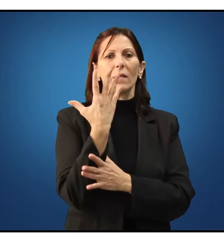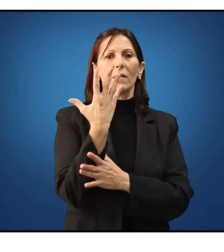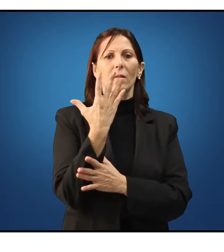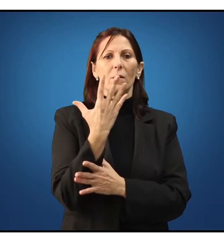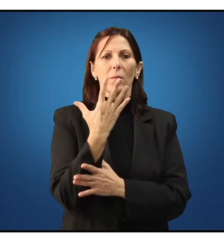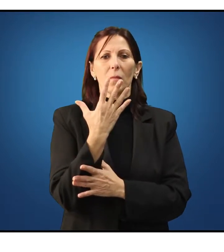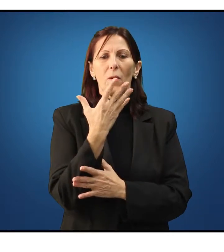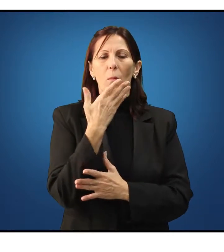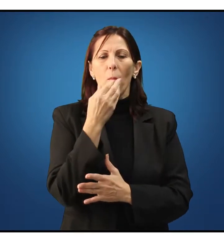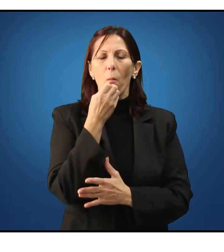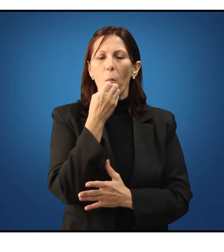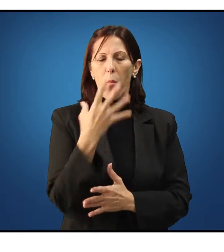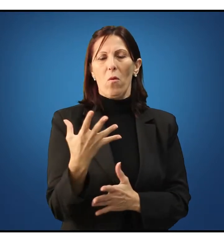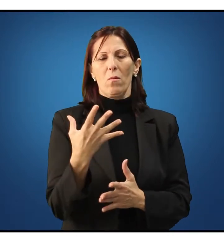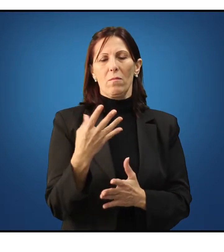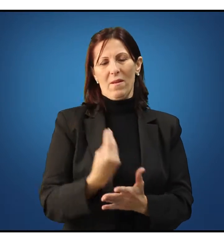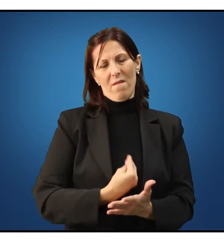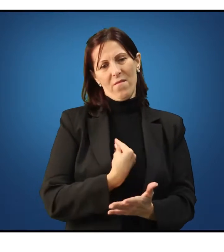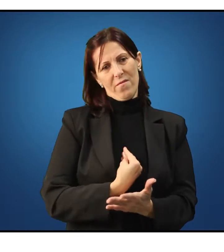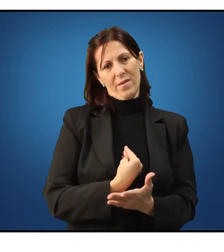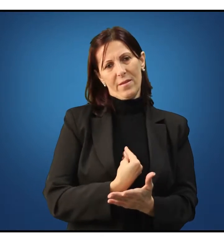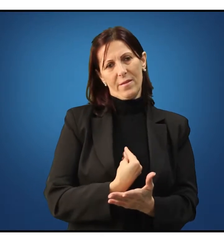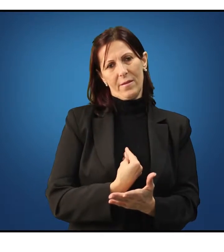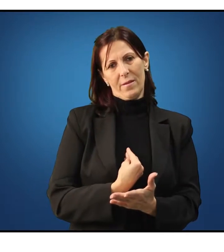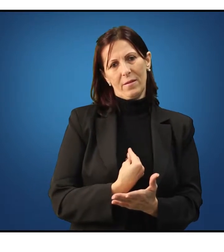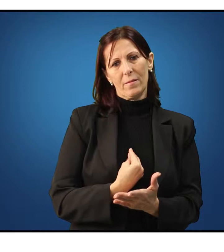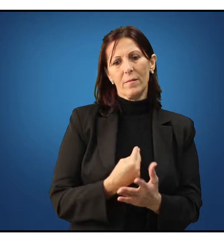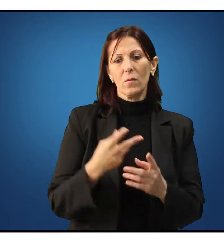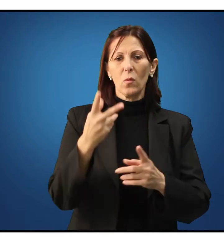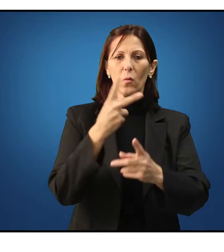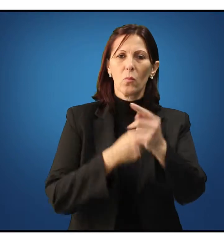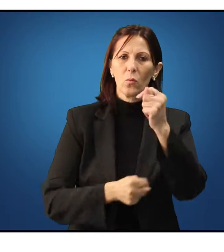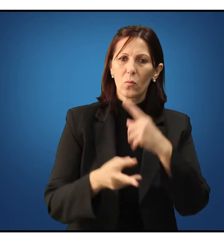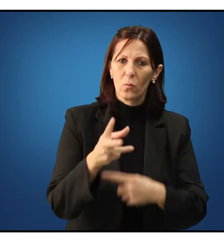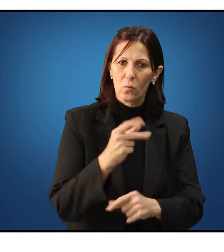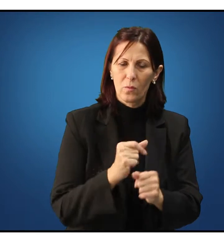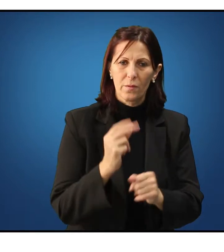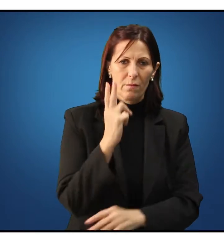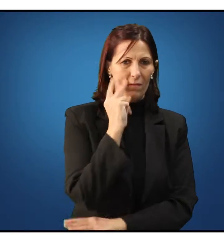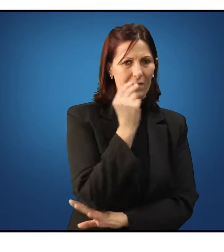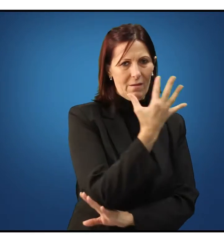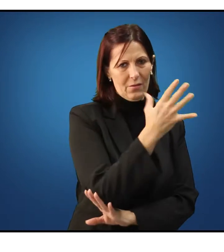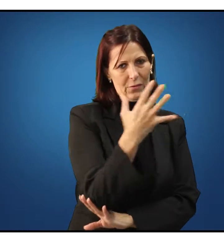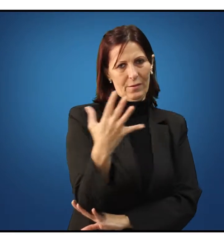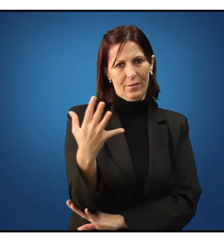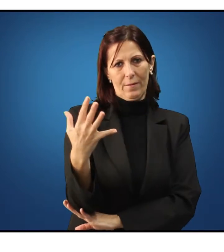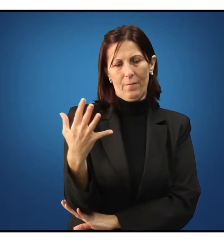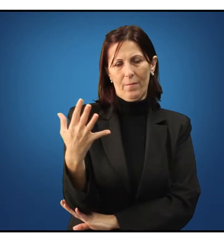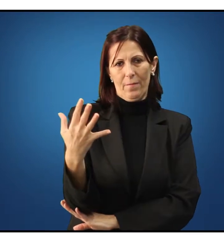conforto e para o domínio pleno da natureza. Bom,